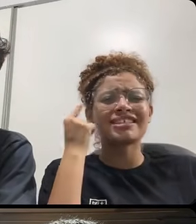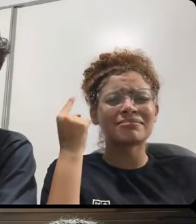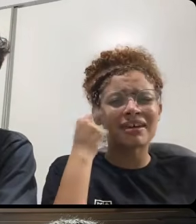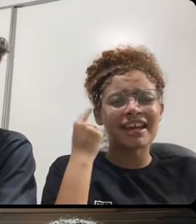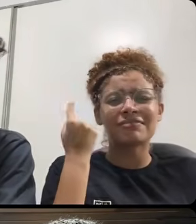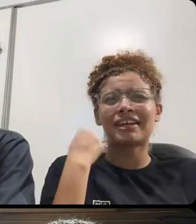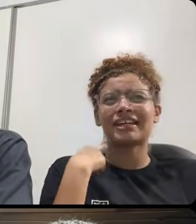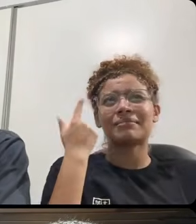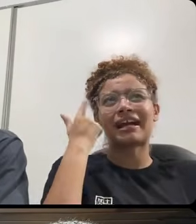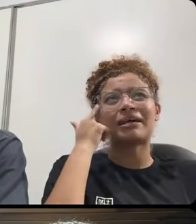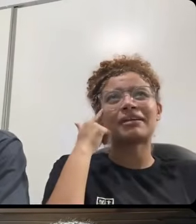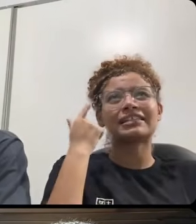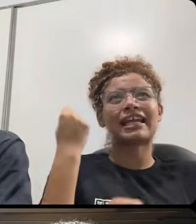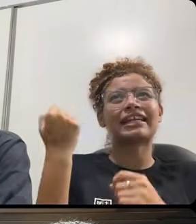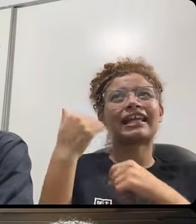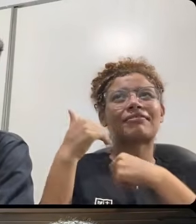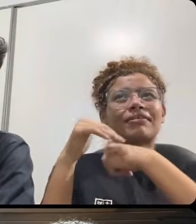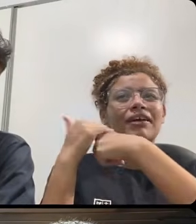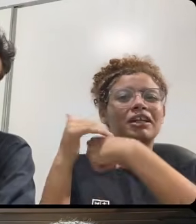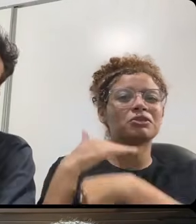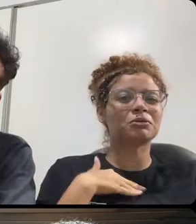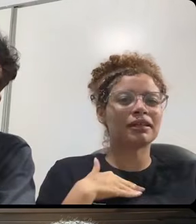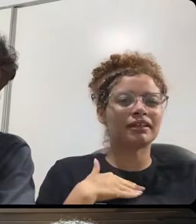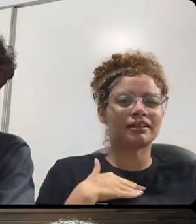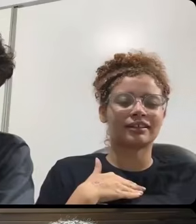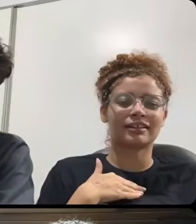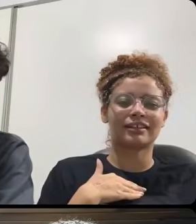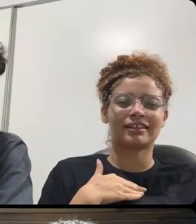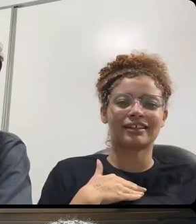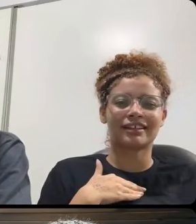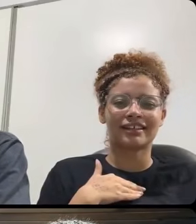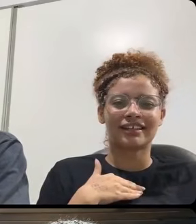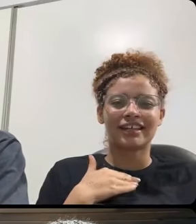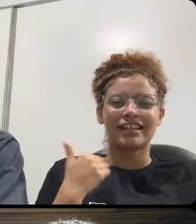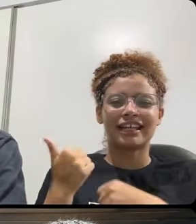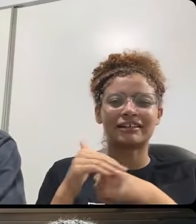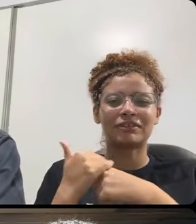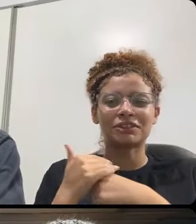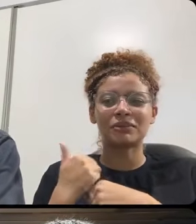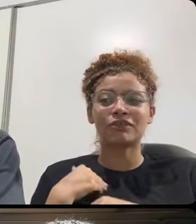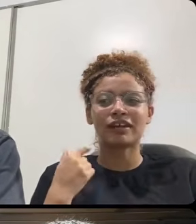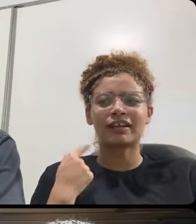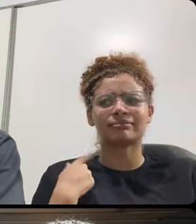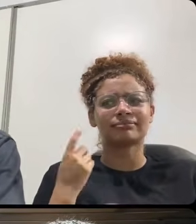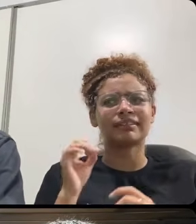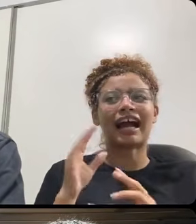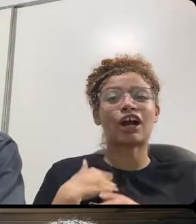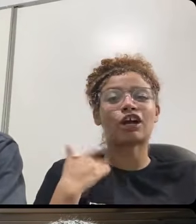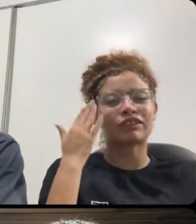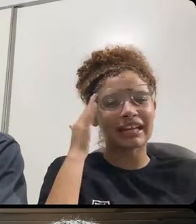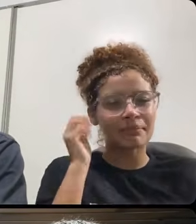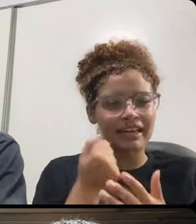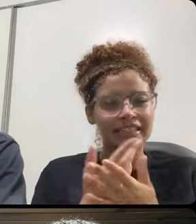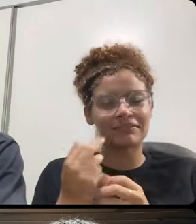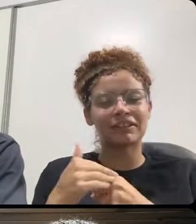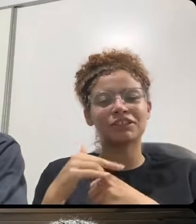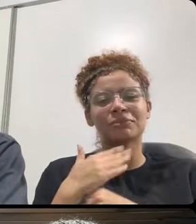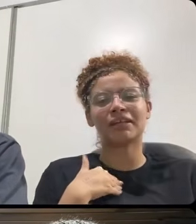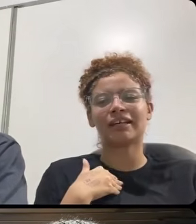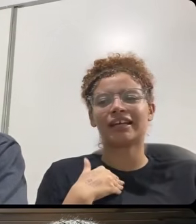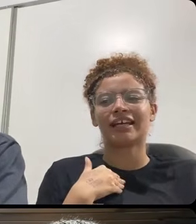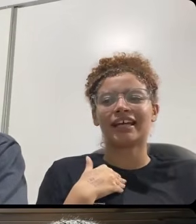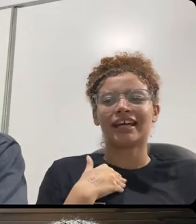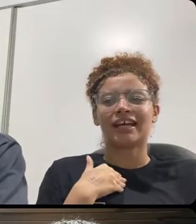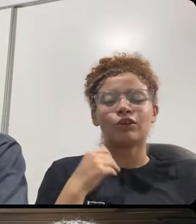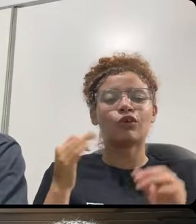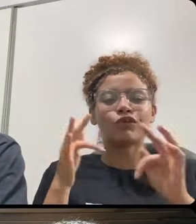eu cismei, fiquei na minha cabeça que ele tava falando de mim. Ele tá falando de mim, eu fiquei, tá, agora eu vou saber o que ele tá falando de